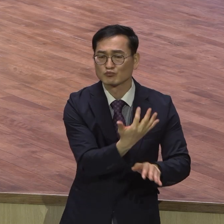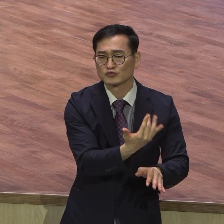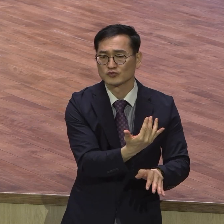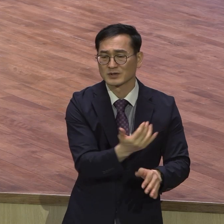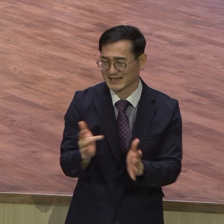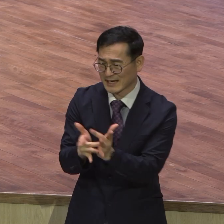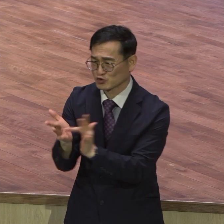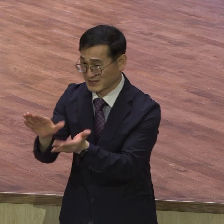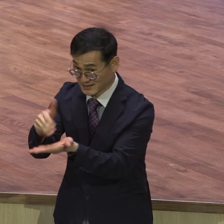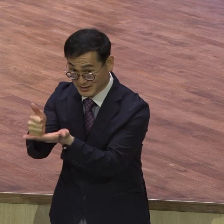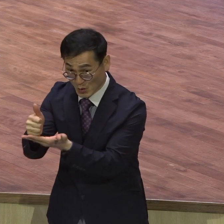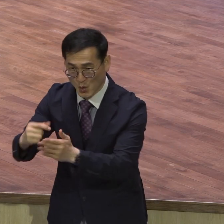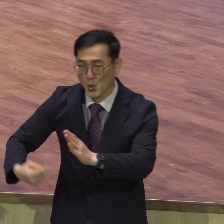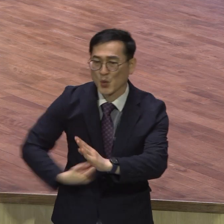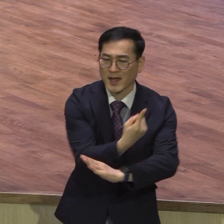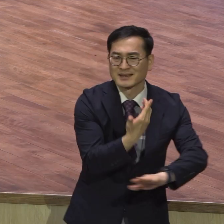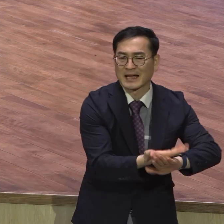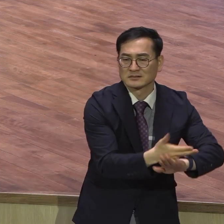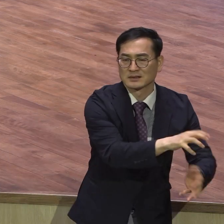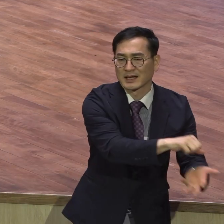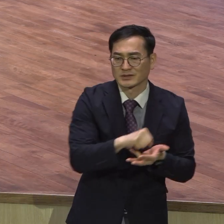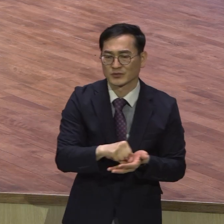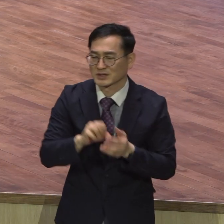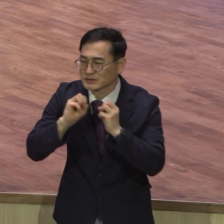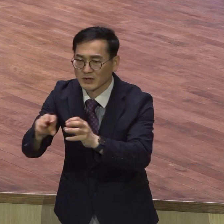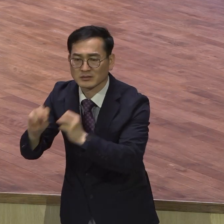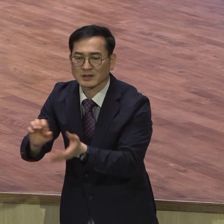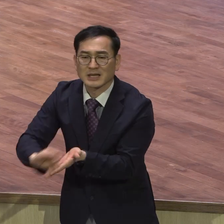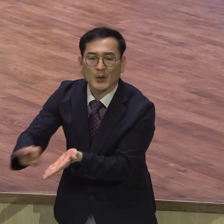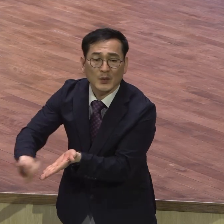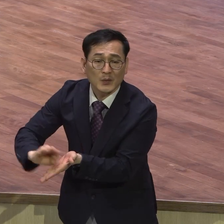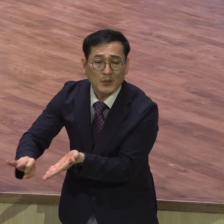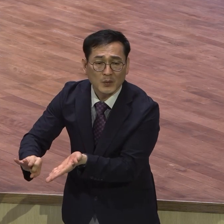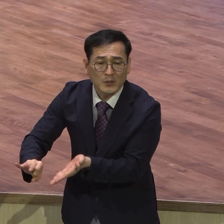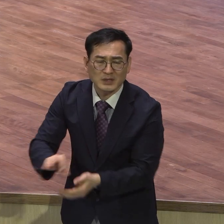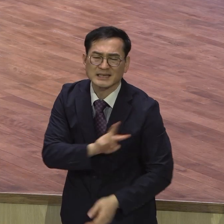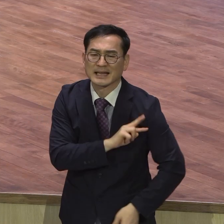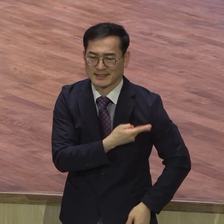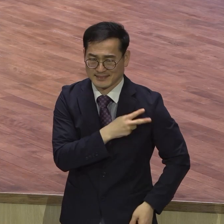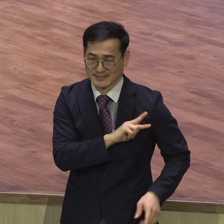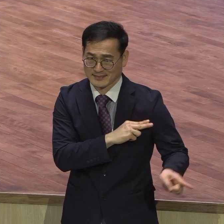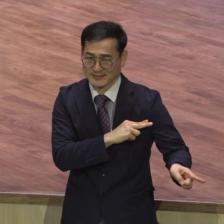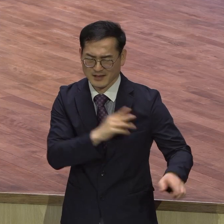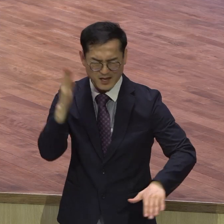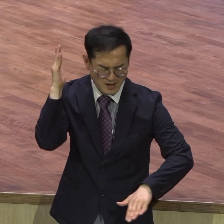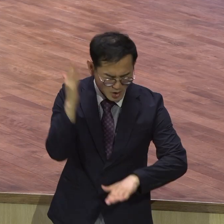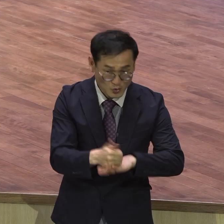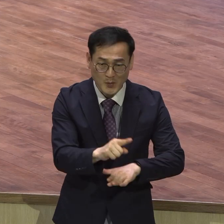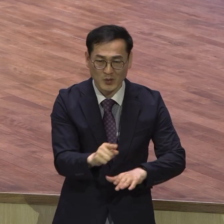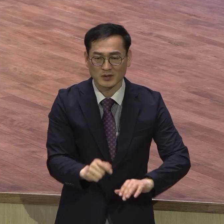그리스도 그리스도 다른 것을 전하는 이단들 죽음과 심판